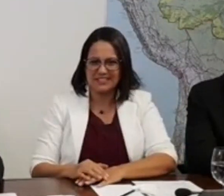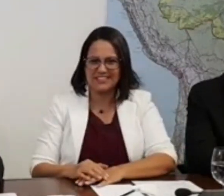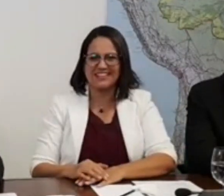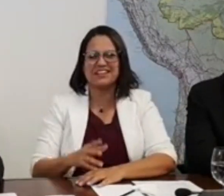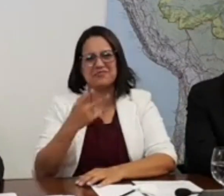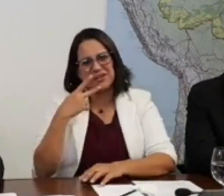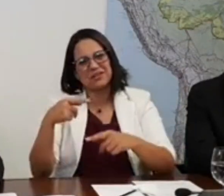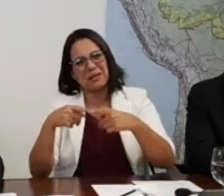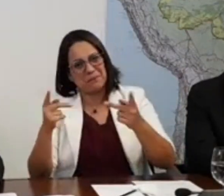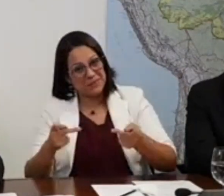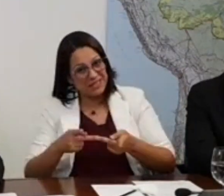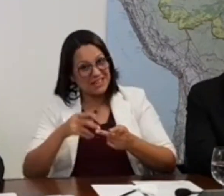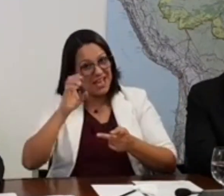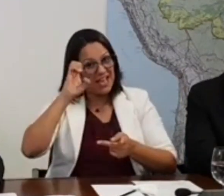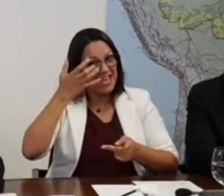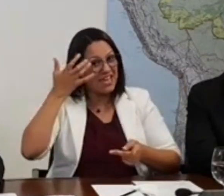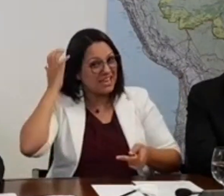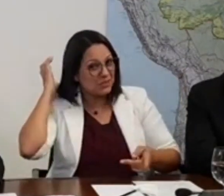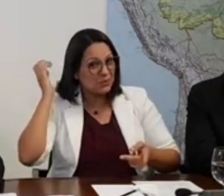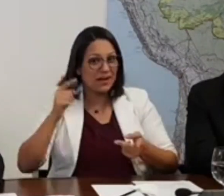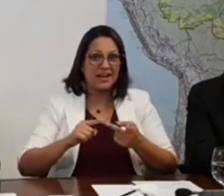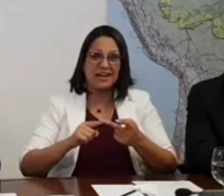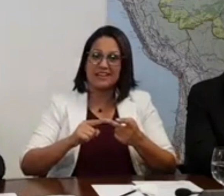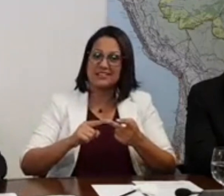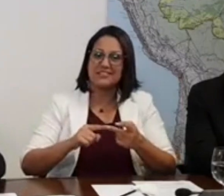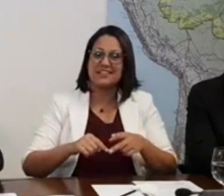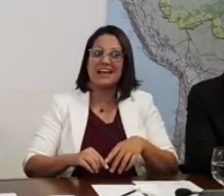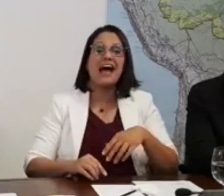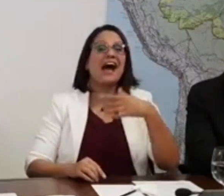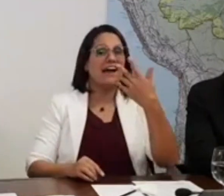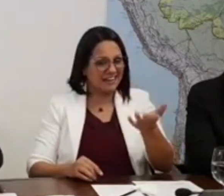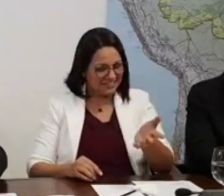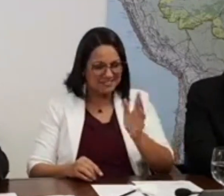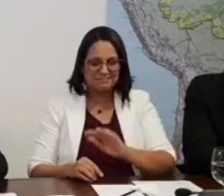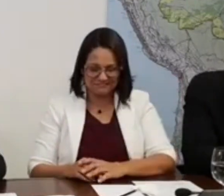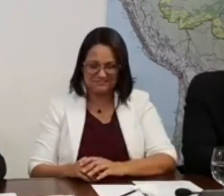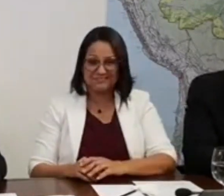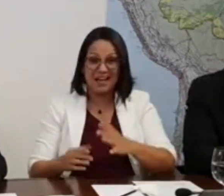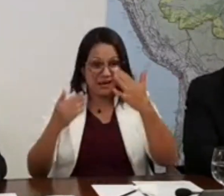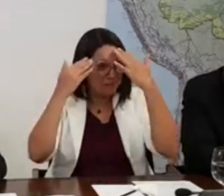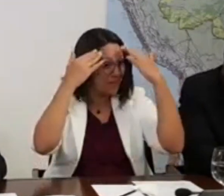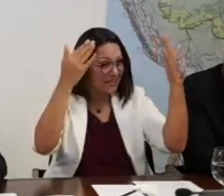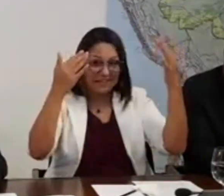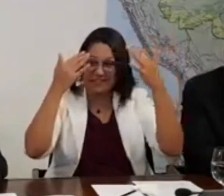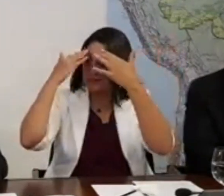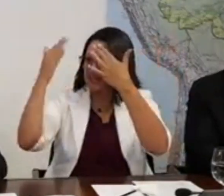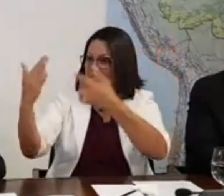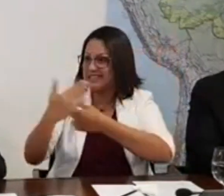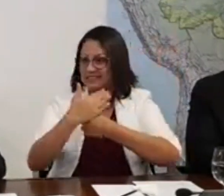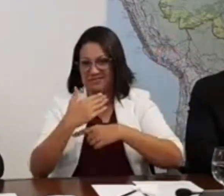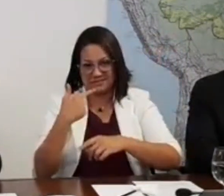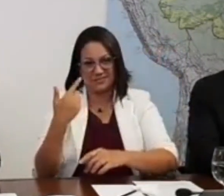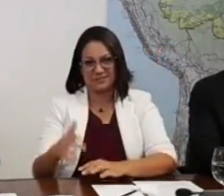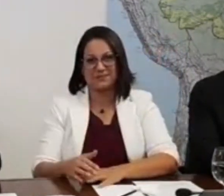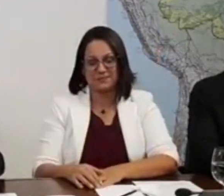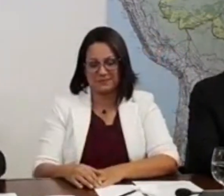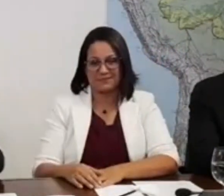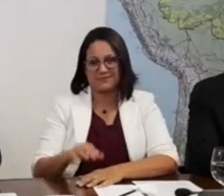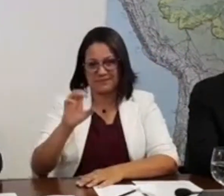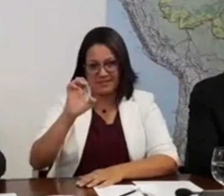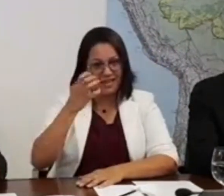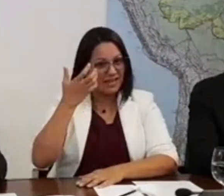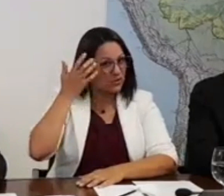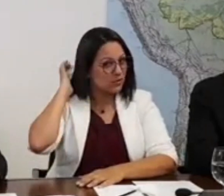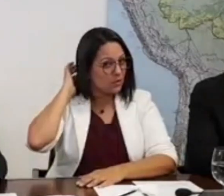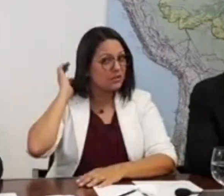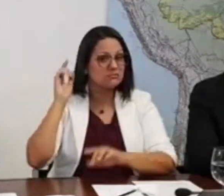pizza. Mototáxi. Pizza, Eduardo. Eduardo. Tá. Então, Eduardo, desculpa, obrigado aí. Obrigado aí, Major. Major mais antigo aí. Então, Eduardo